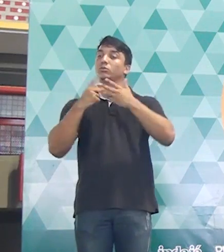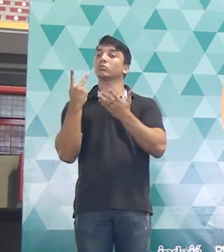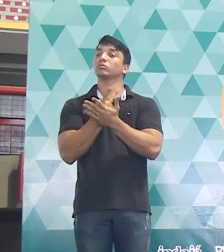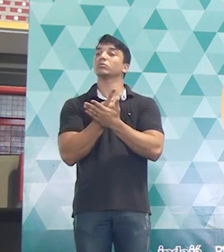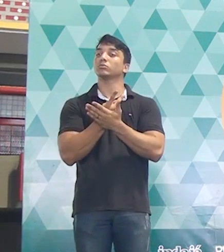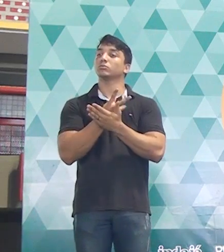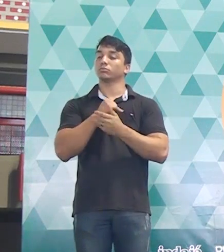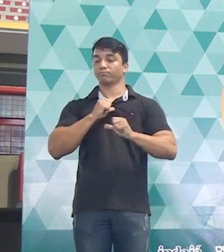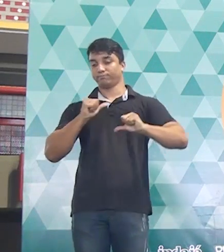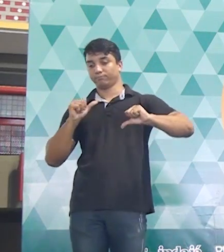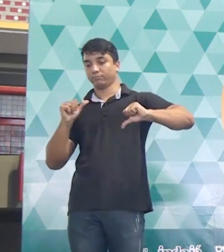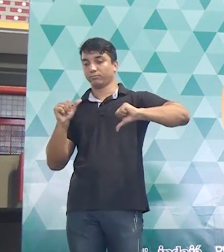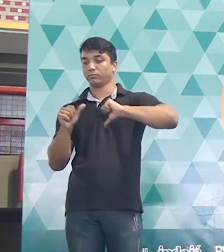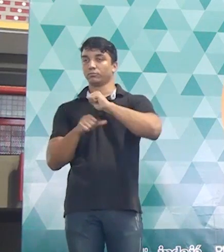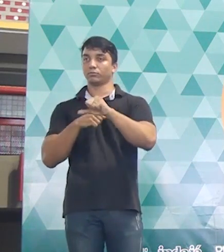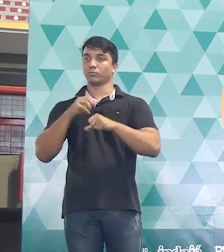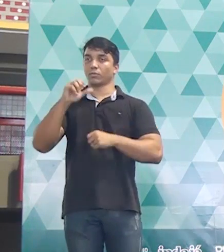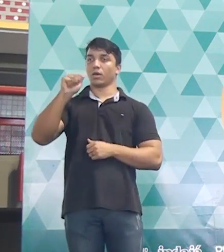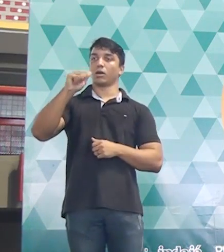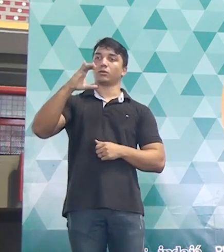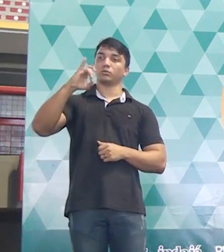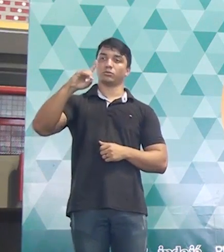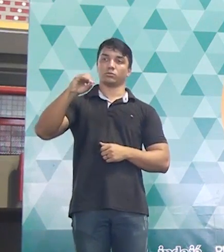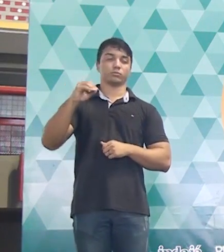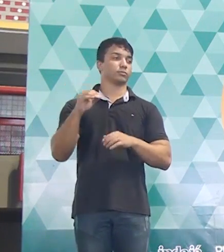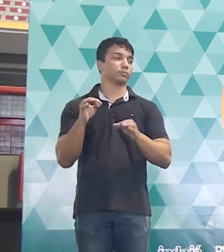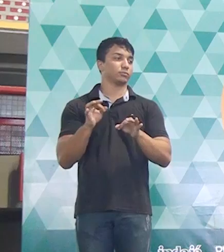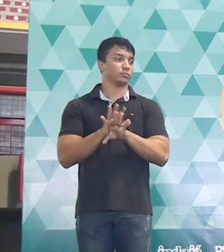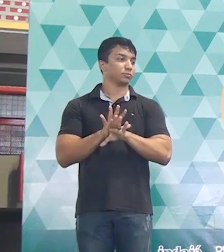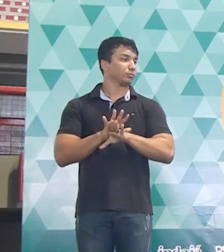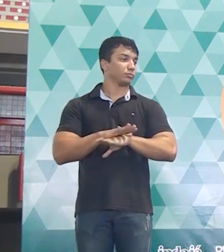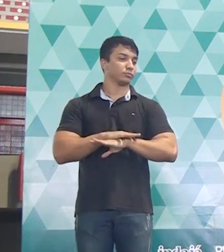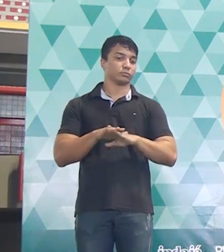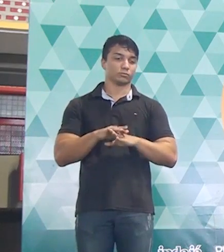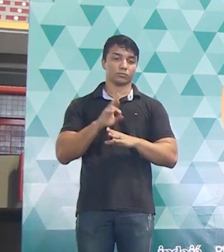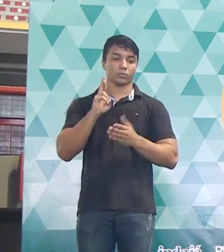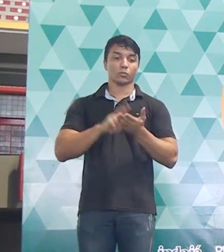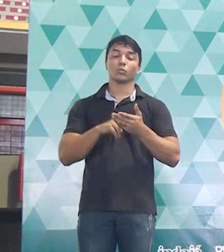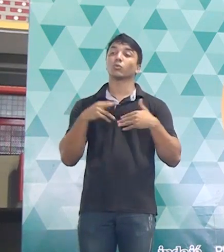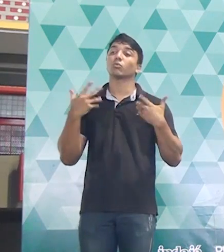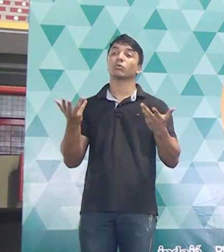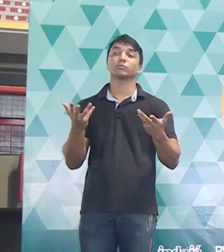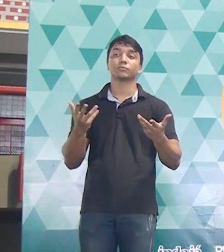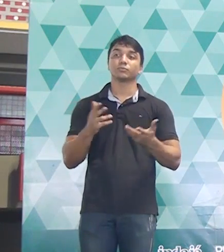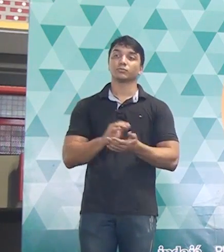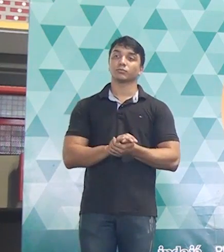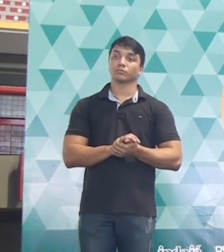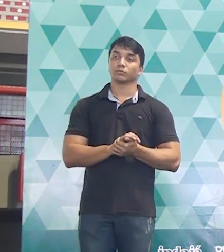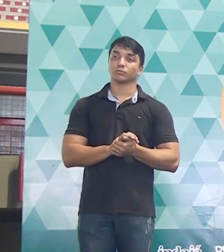no final das contas, ácido. Pessoal, melhor resposta para essa questão?